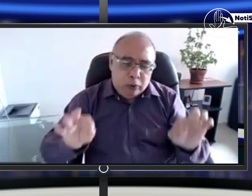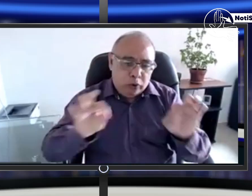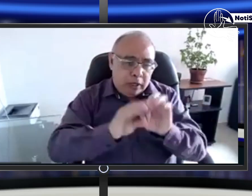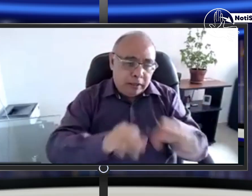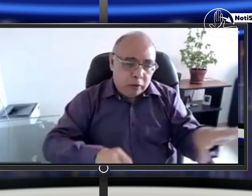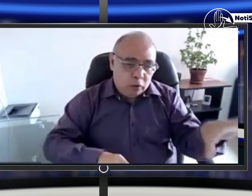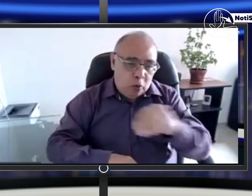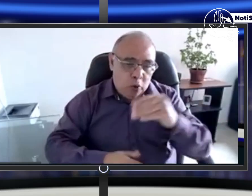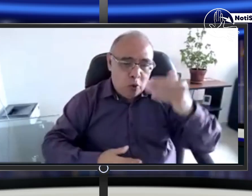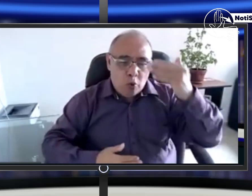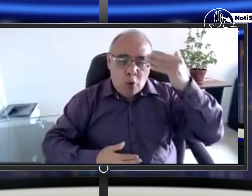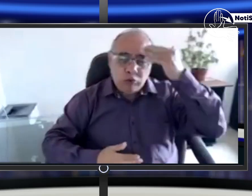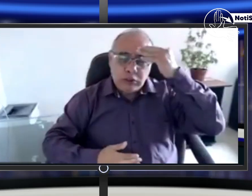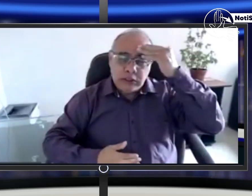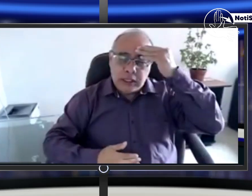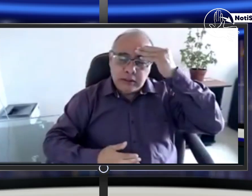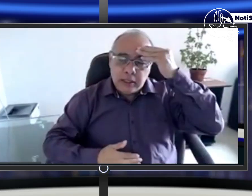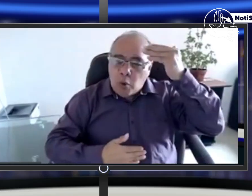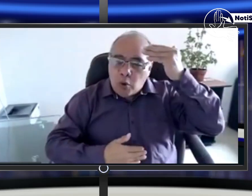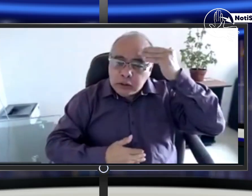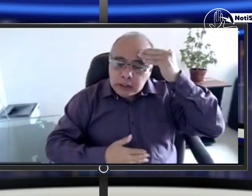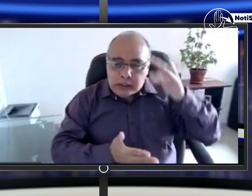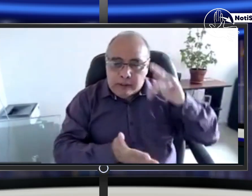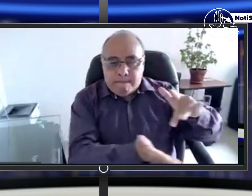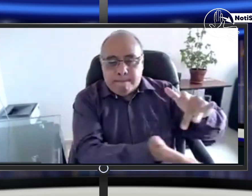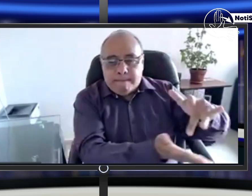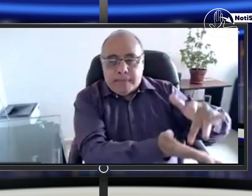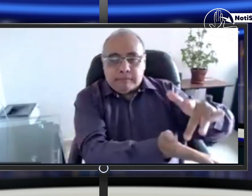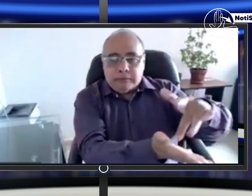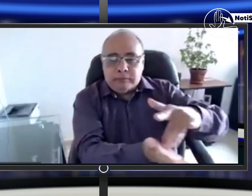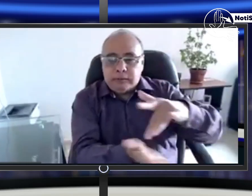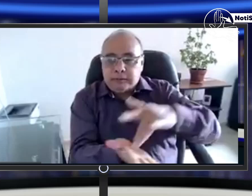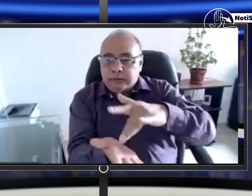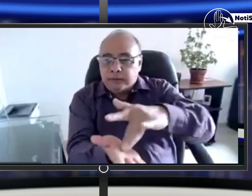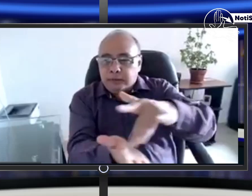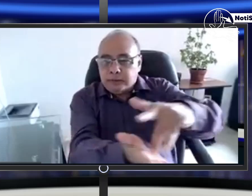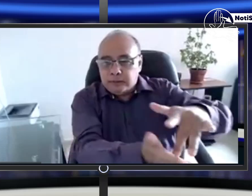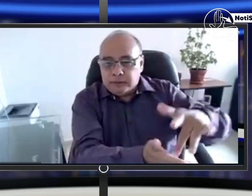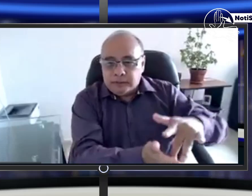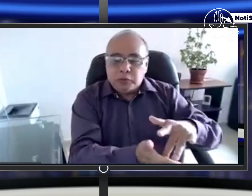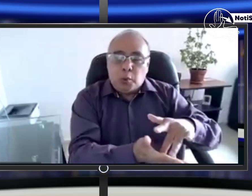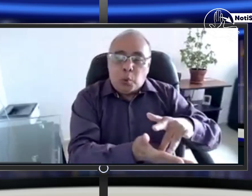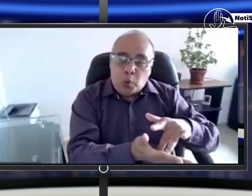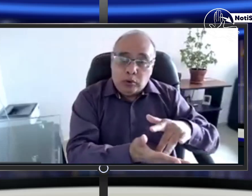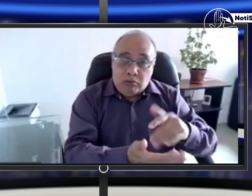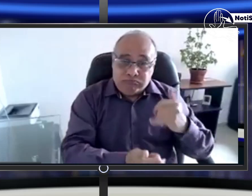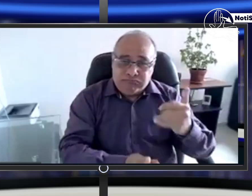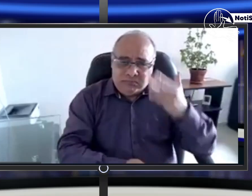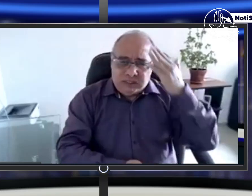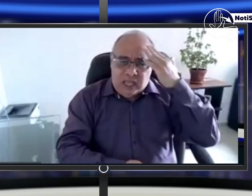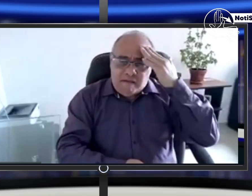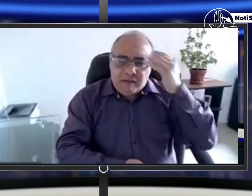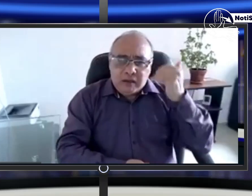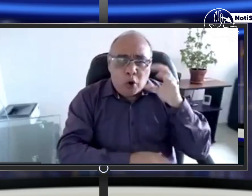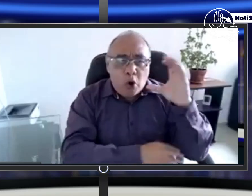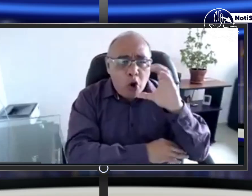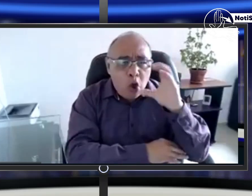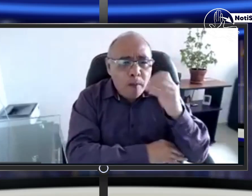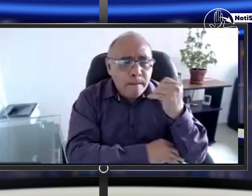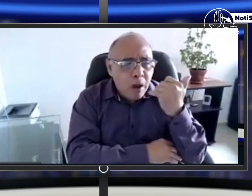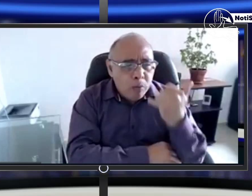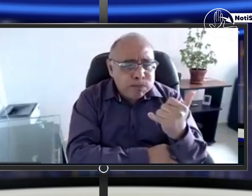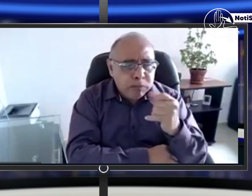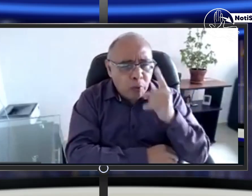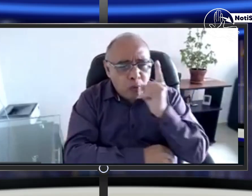veces si no existen estos procesos de incidencia, de abogacía, pues los gobiernos no prestan atención a